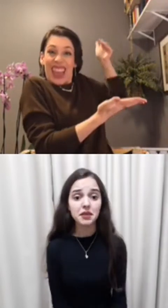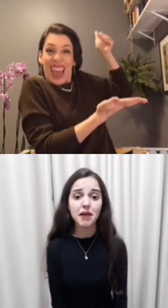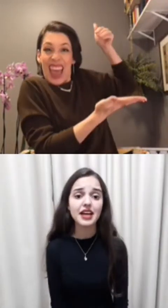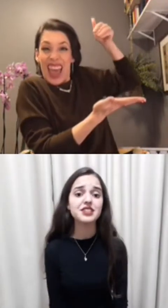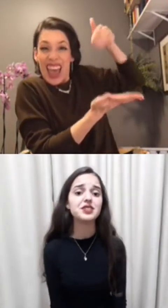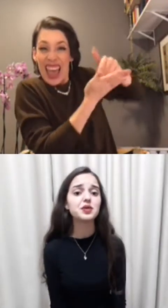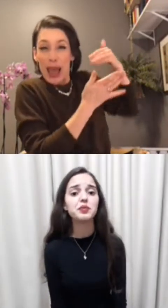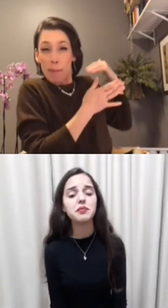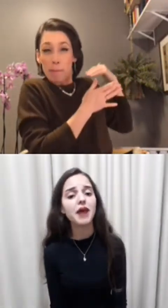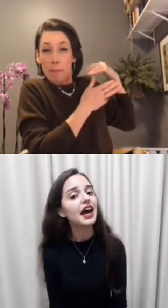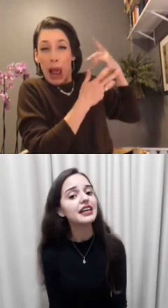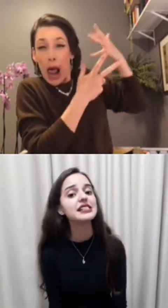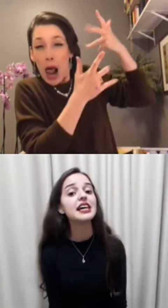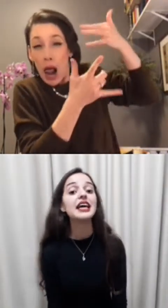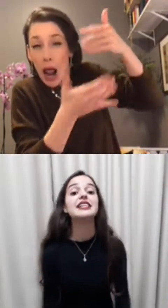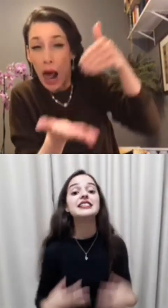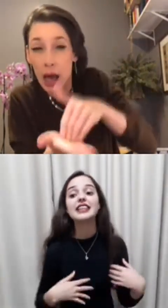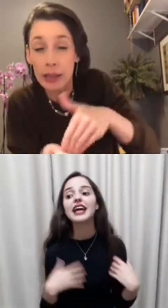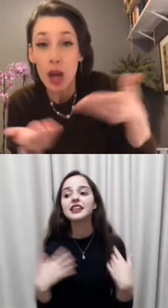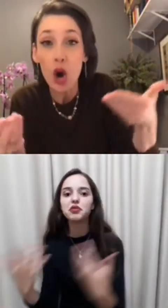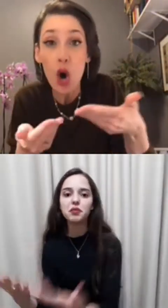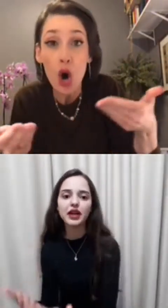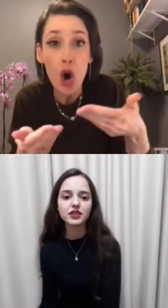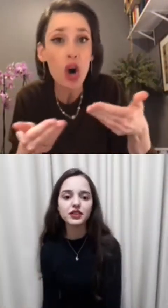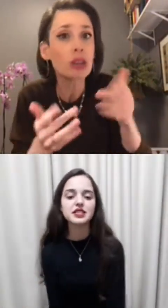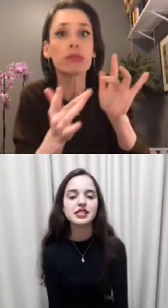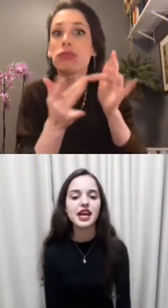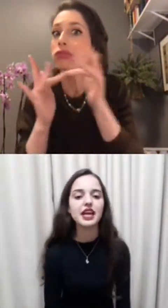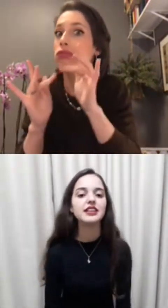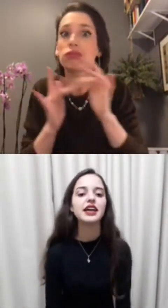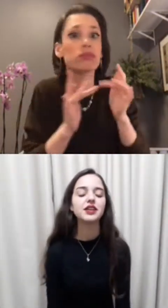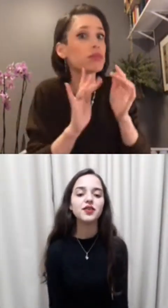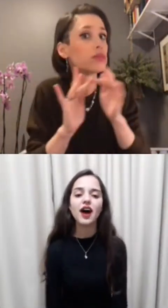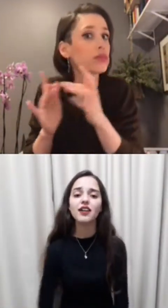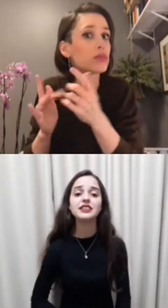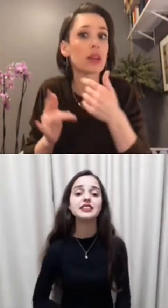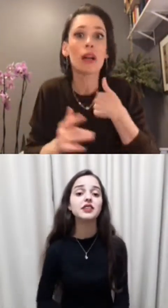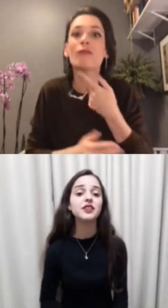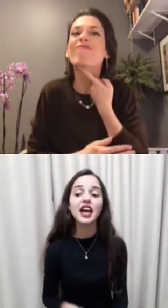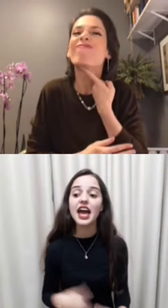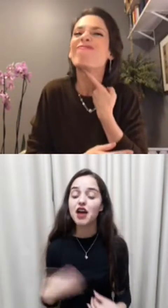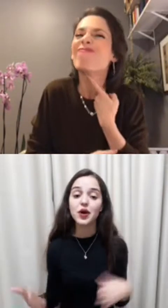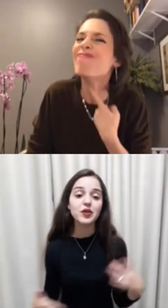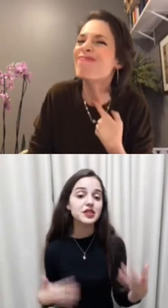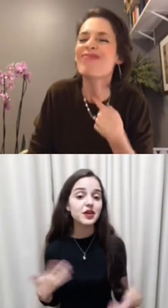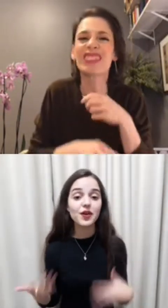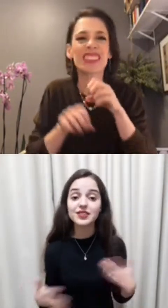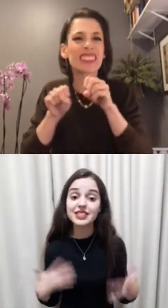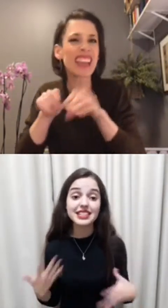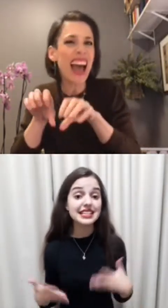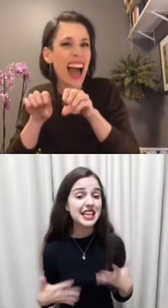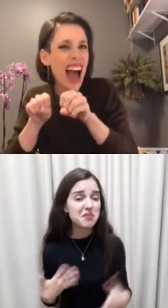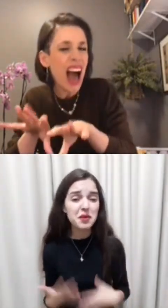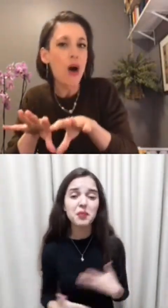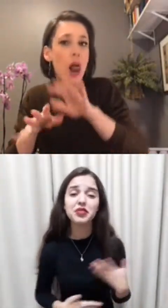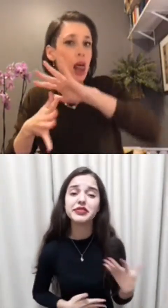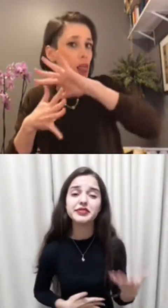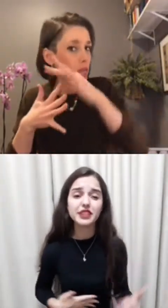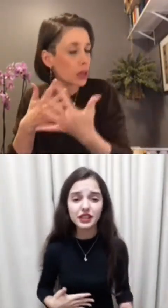aprender mais, descobrir mais, ensinar também o que eu sei, né? Dou aulas, então é uma coisa que eu gosto de estar sempre